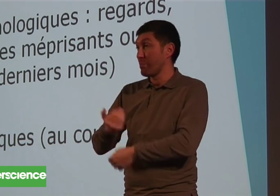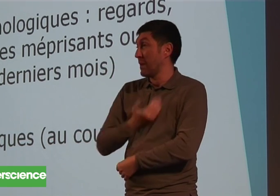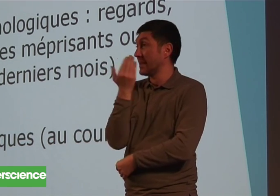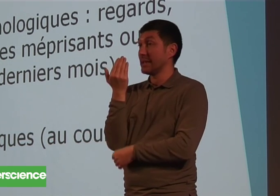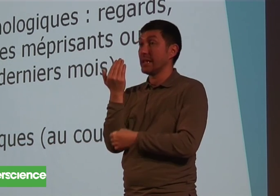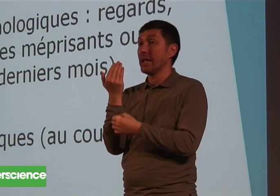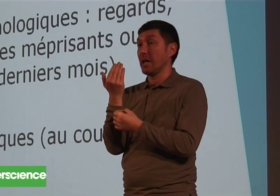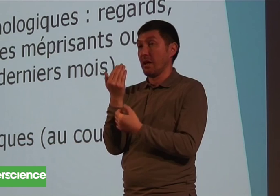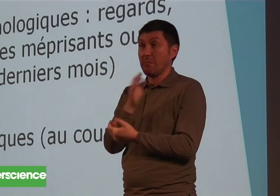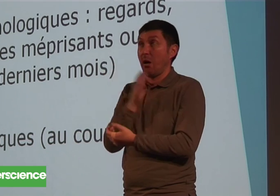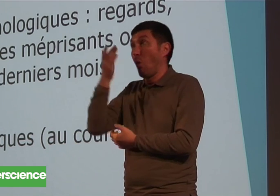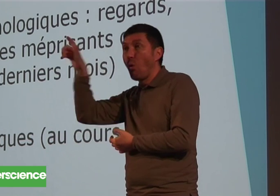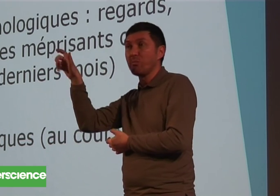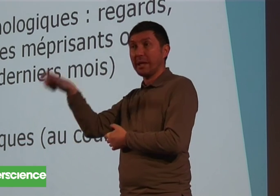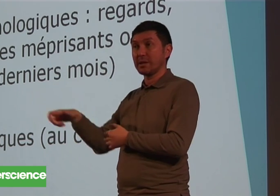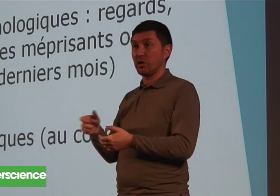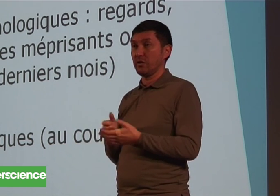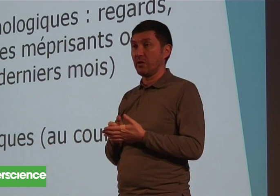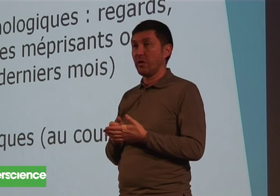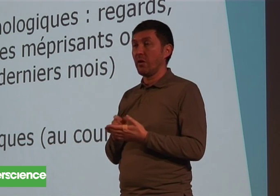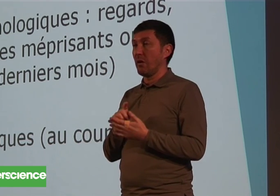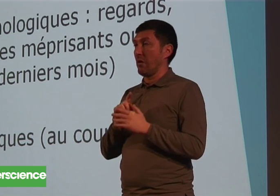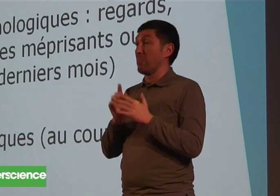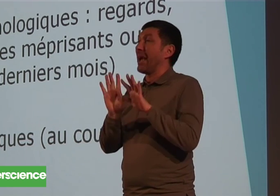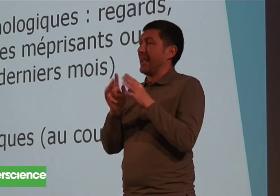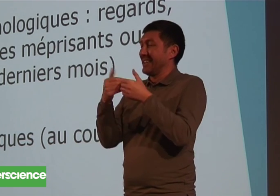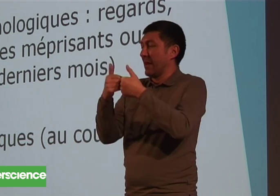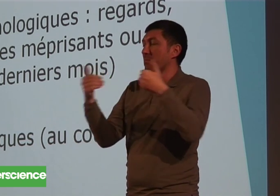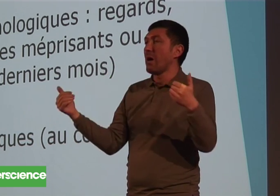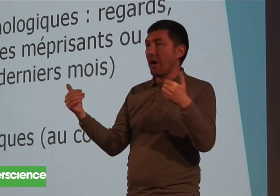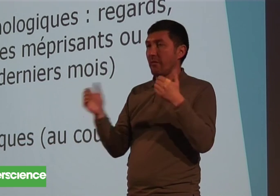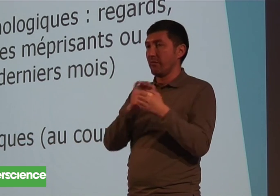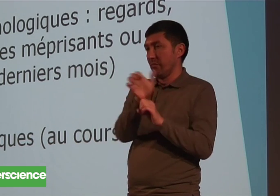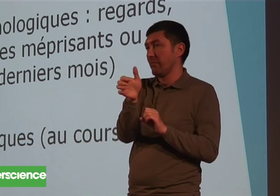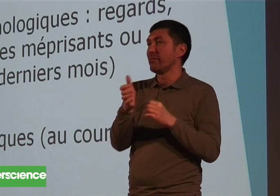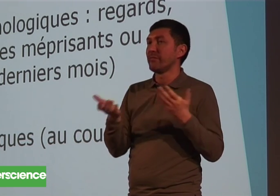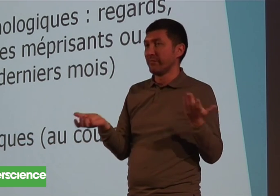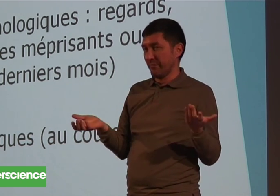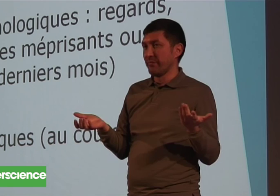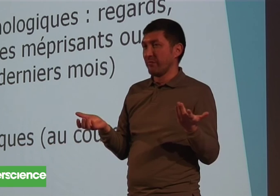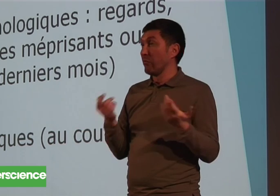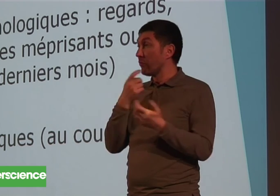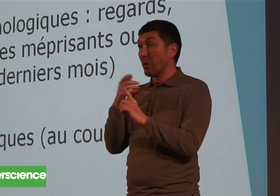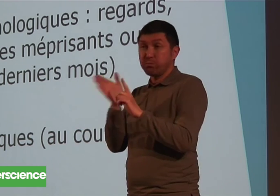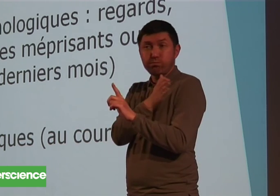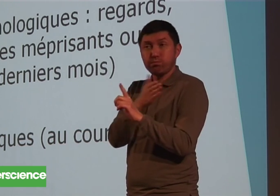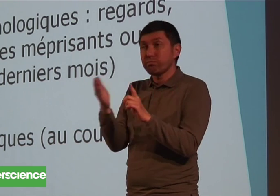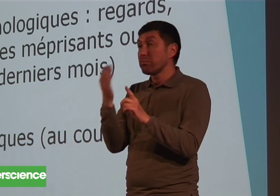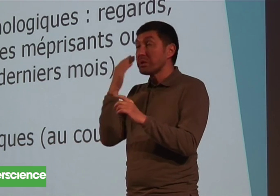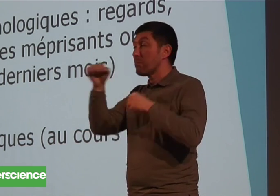plusieurs personnes en dehors d'une agression sexuelle. Et cela comprend donc les coups reçus lors de bagarres ou dans un